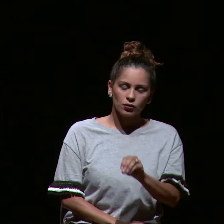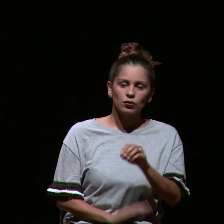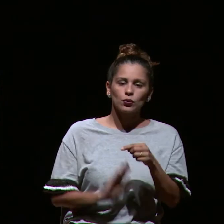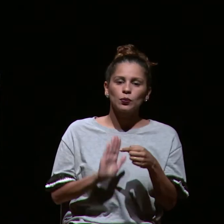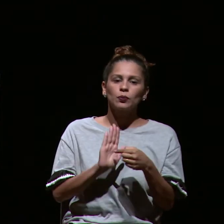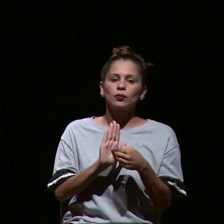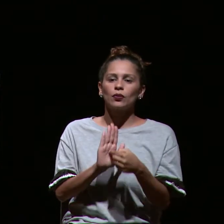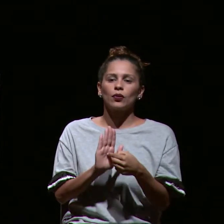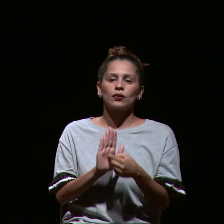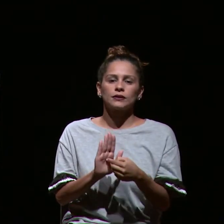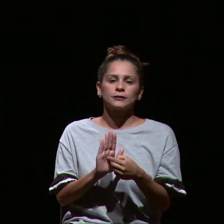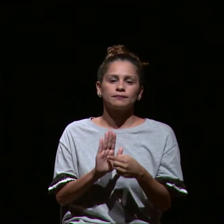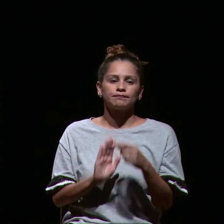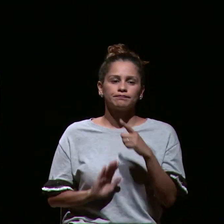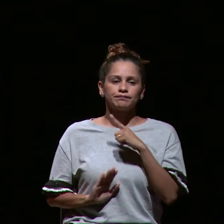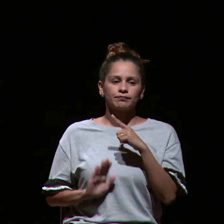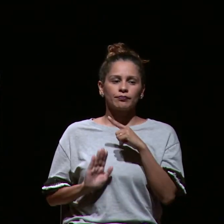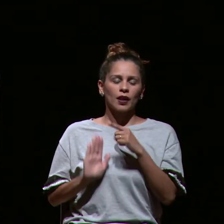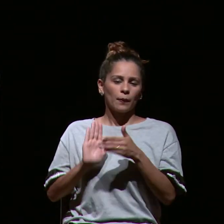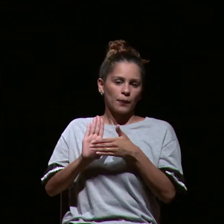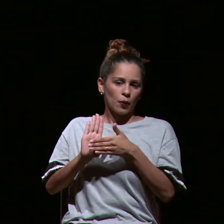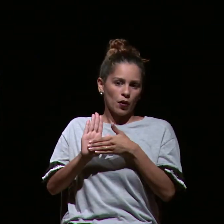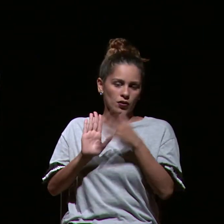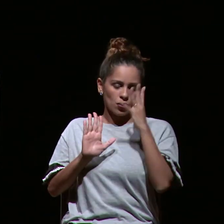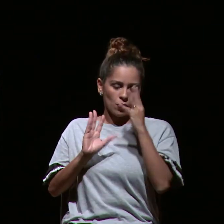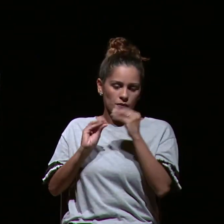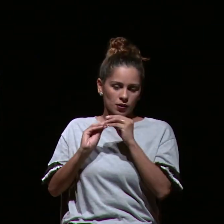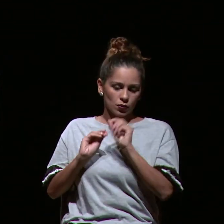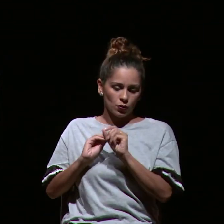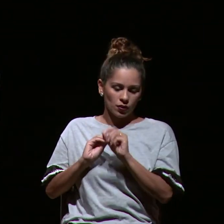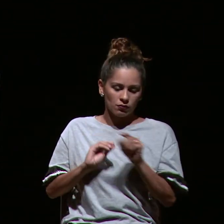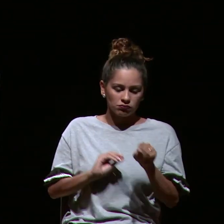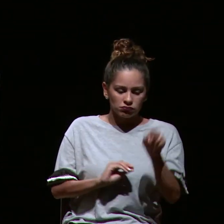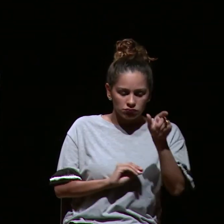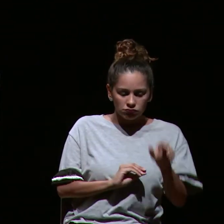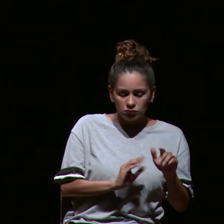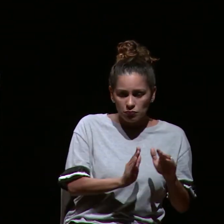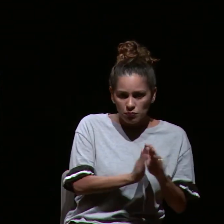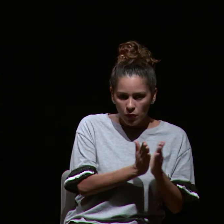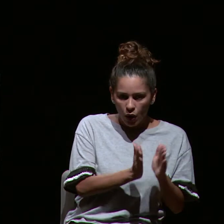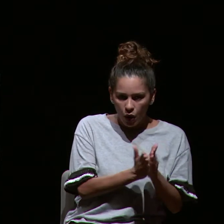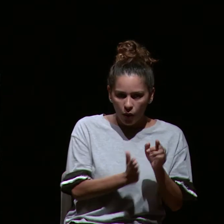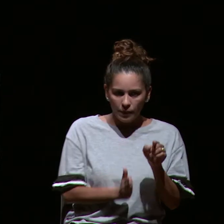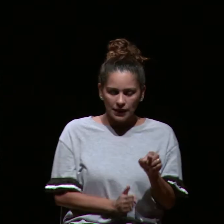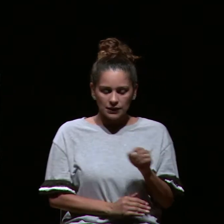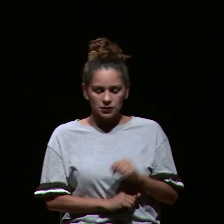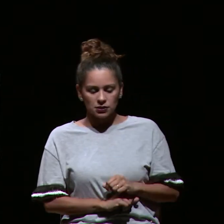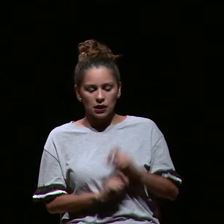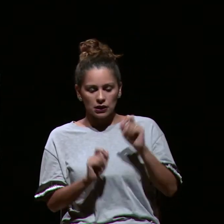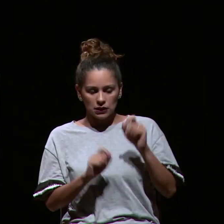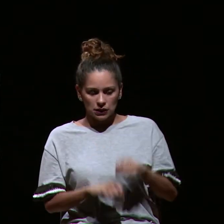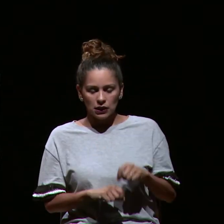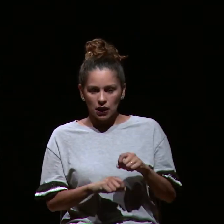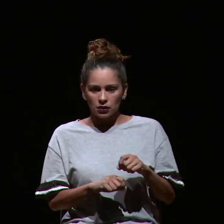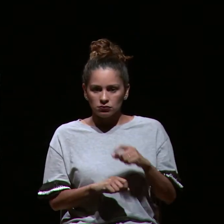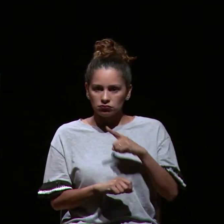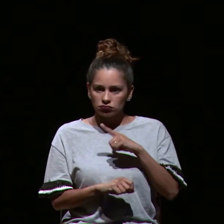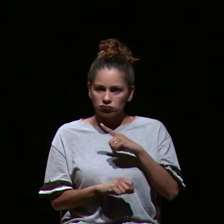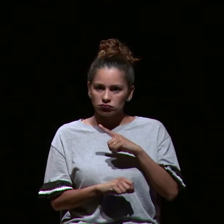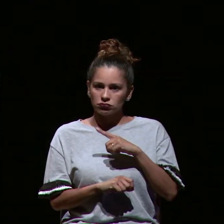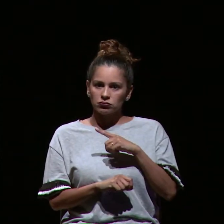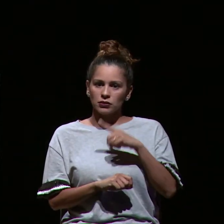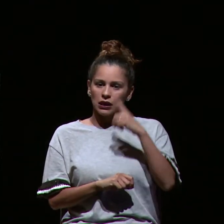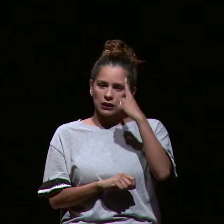para reconhecermos este intelectual dos pobres seria admitir que não é possível a aplicação de ideias universais a todos os grupos, como a noção